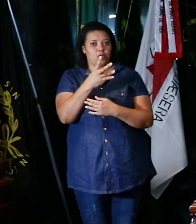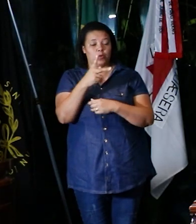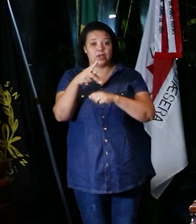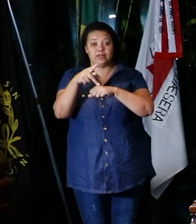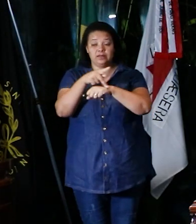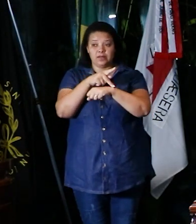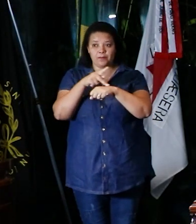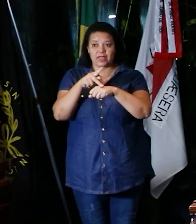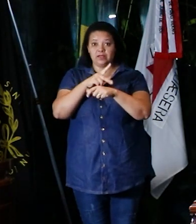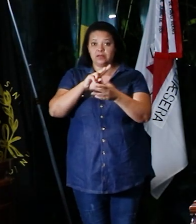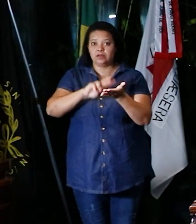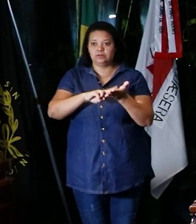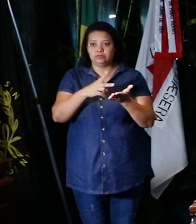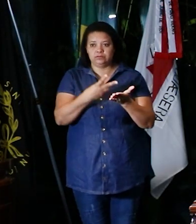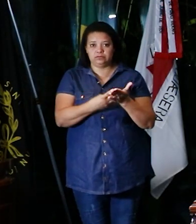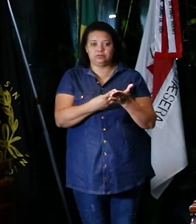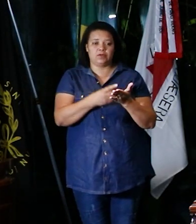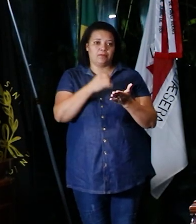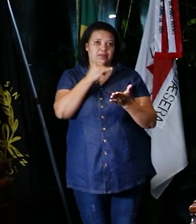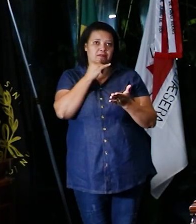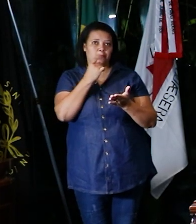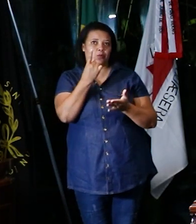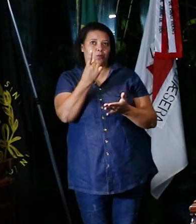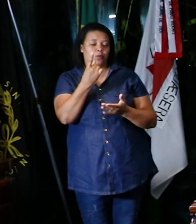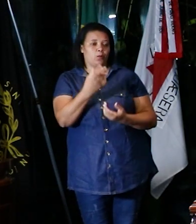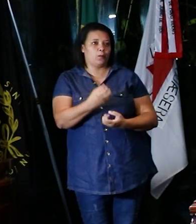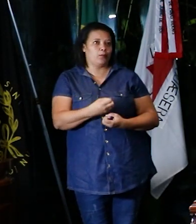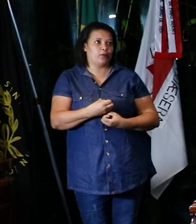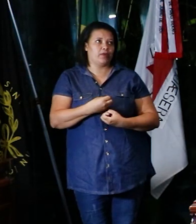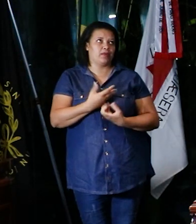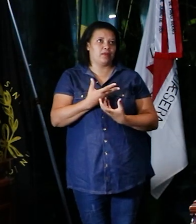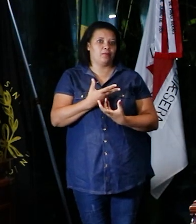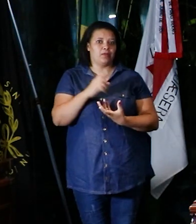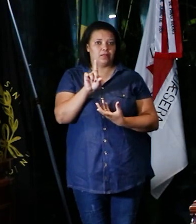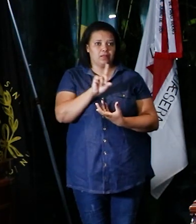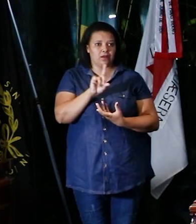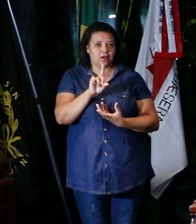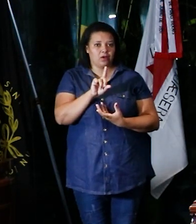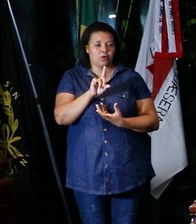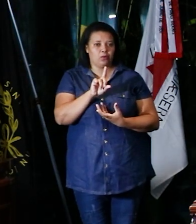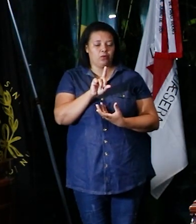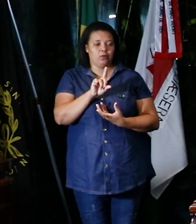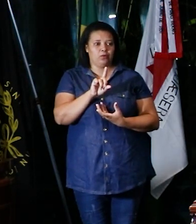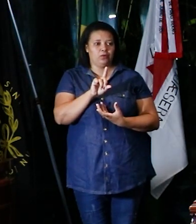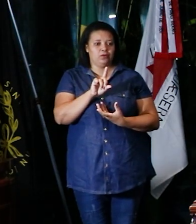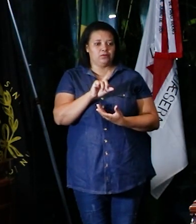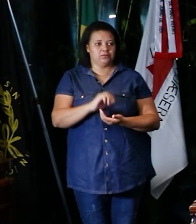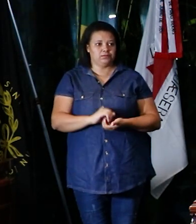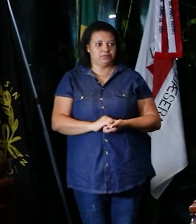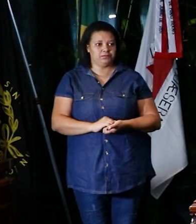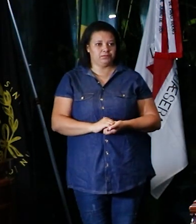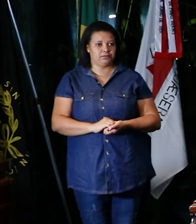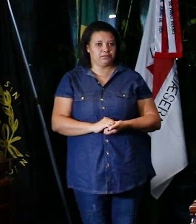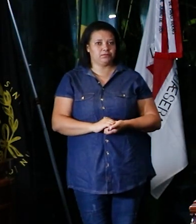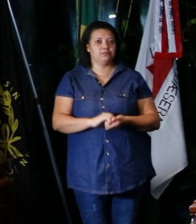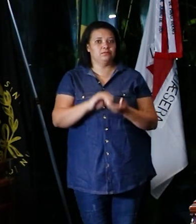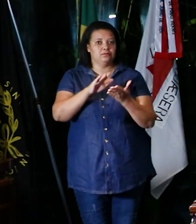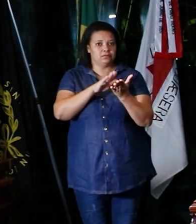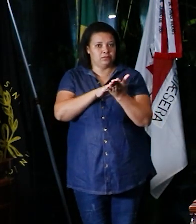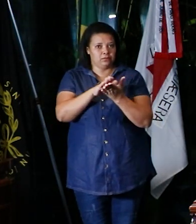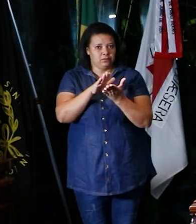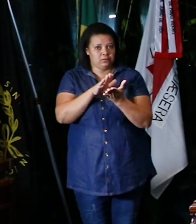14 países, mas não é publicado um poema, não é isso não. É